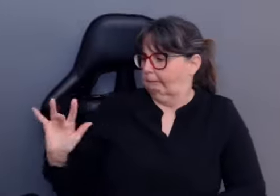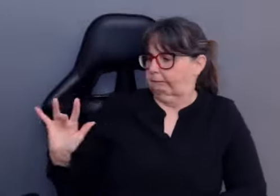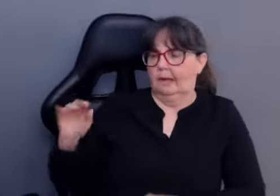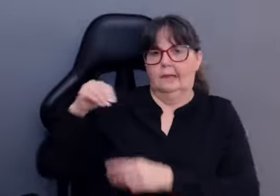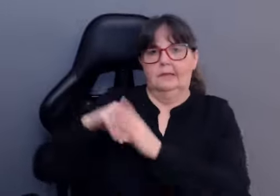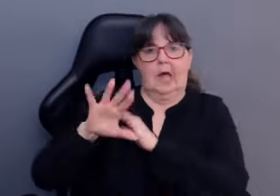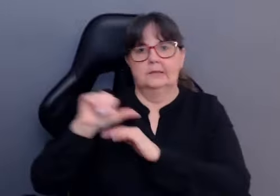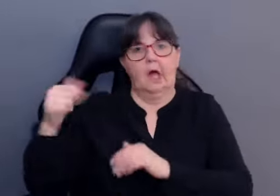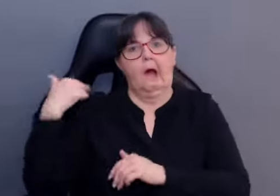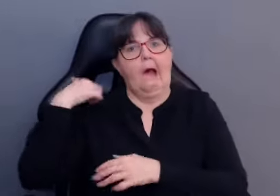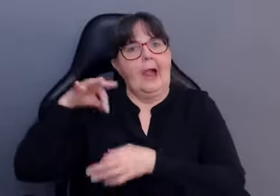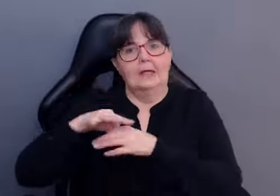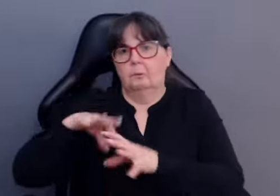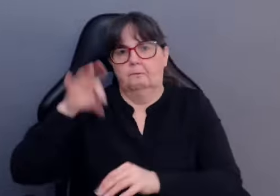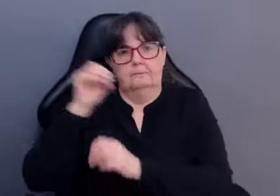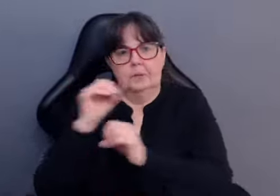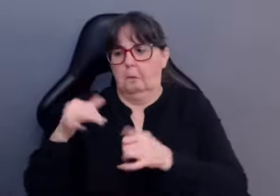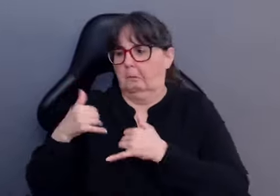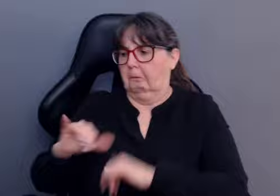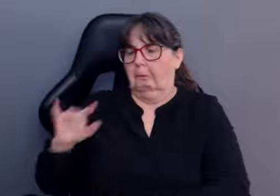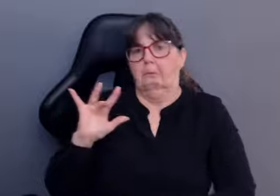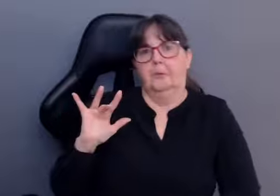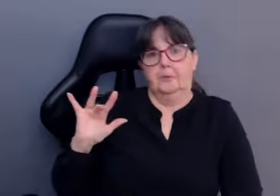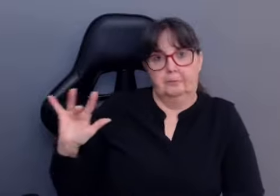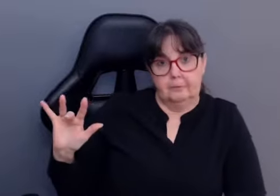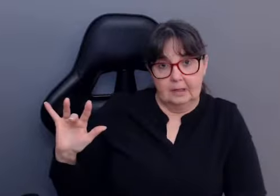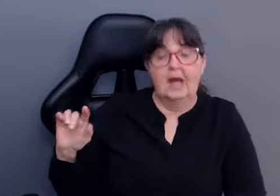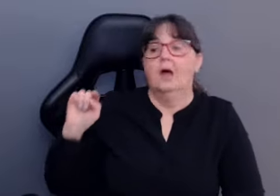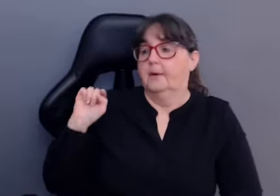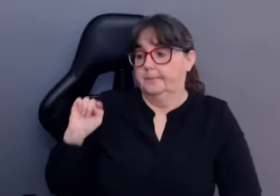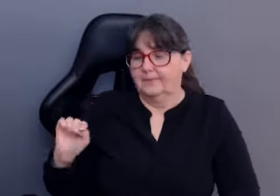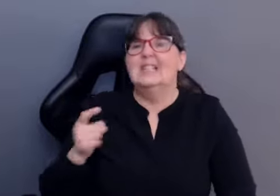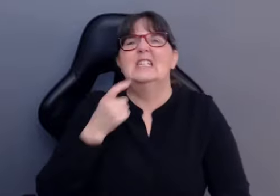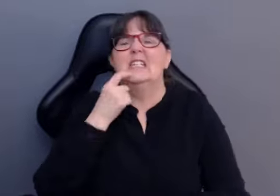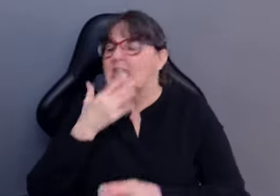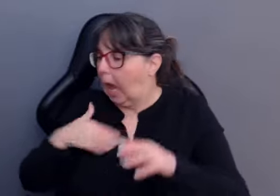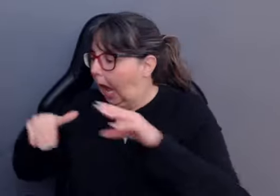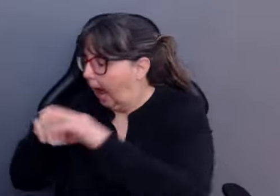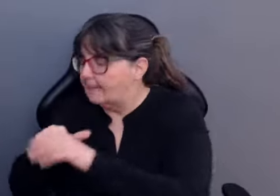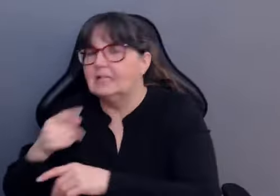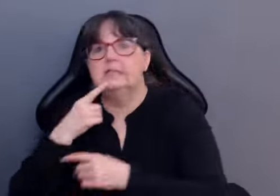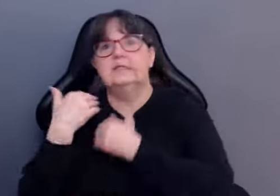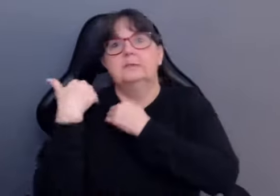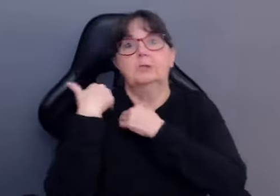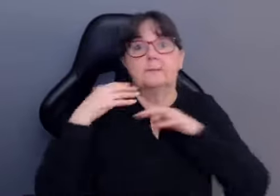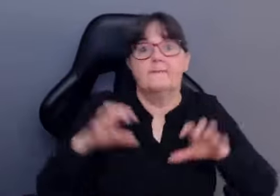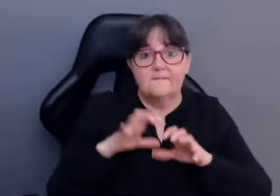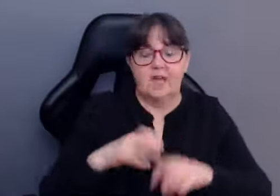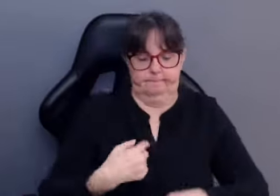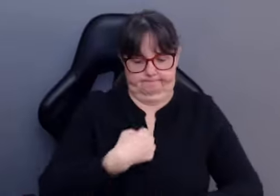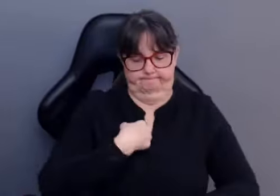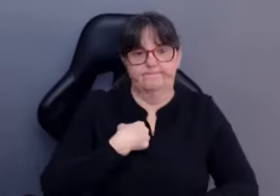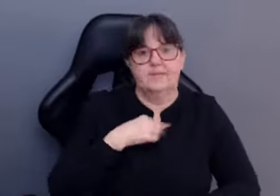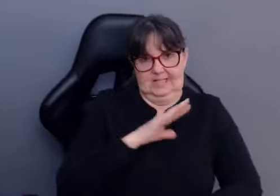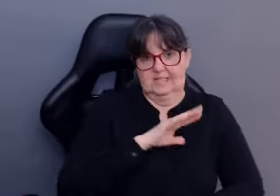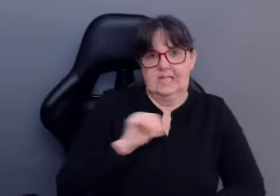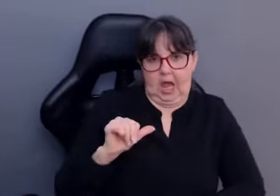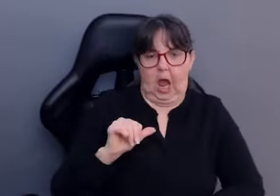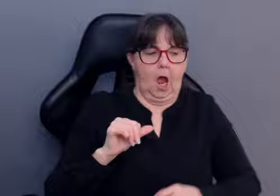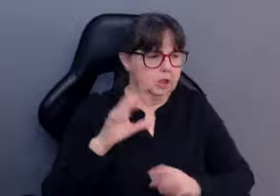conseil d'administration, celui-ci voit à combler le ou les postes en tenant compte